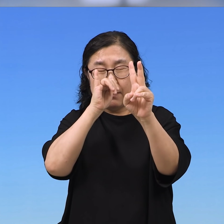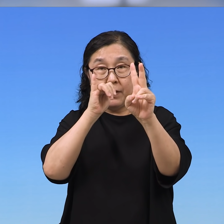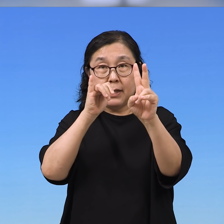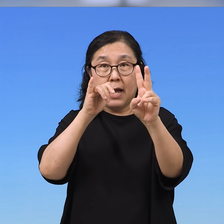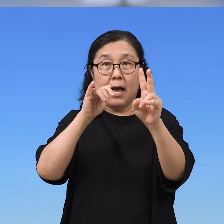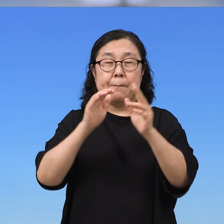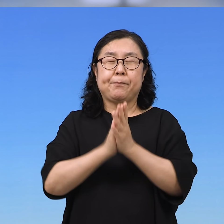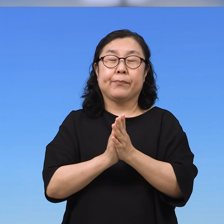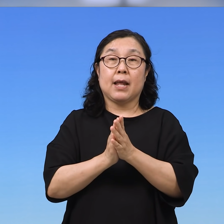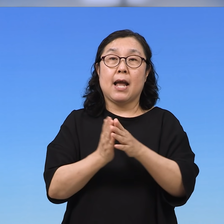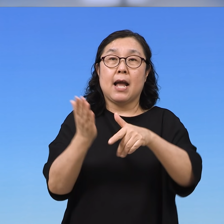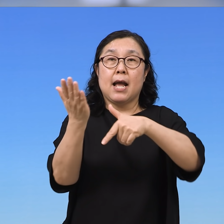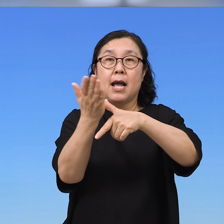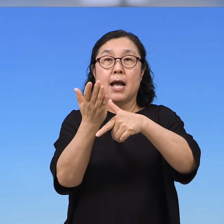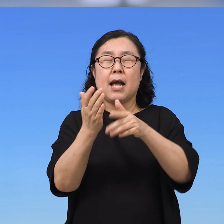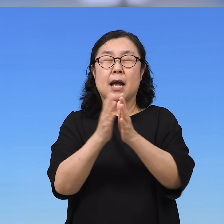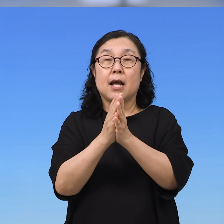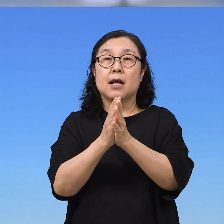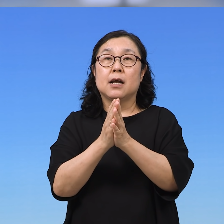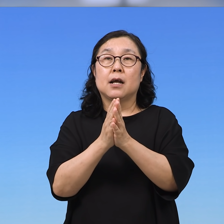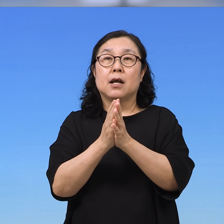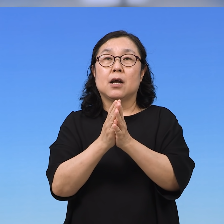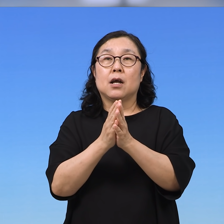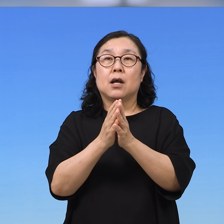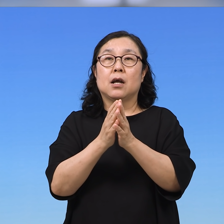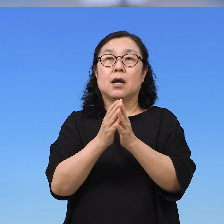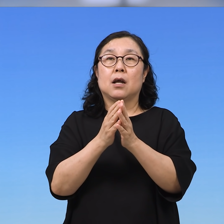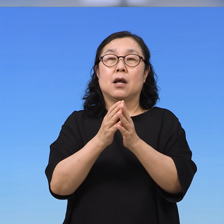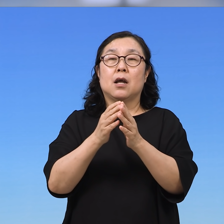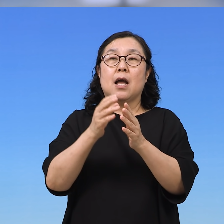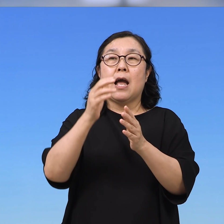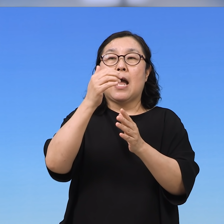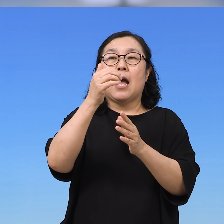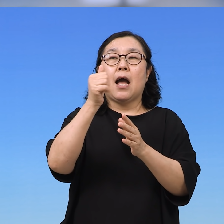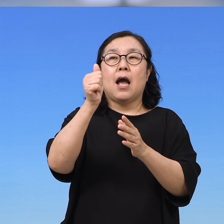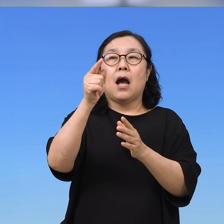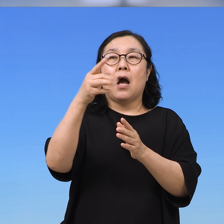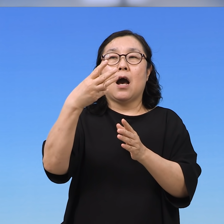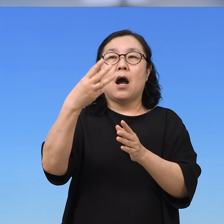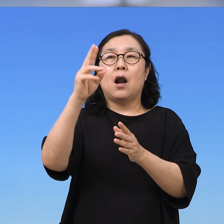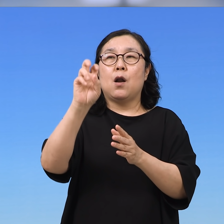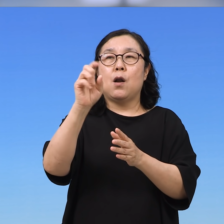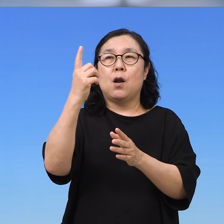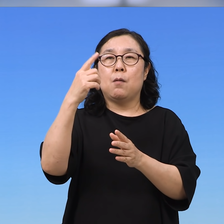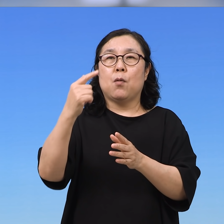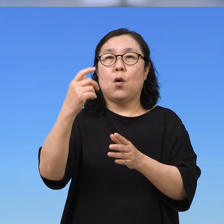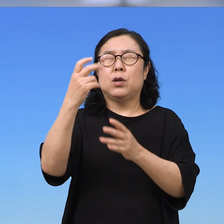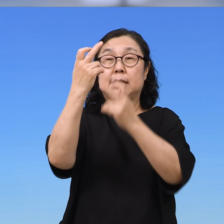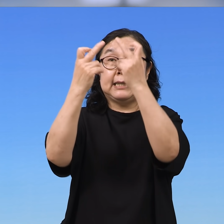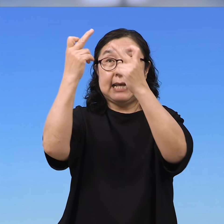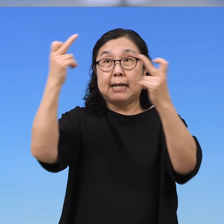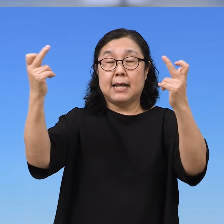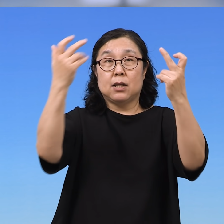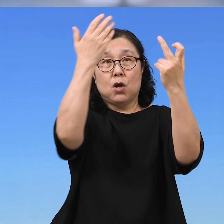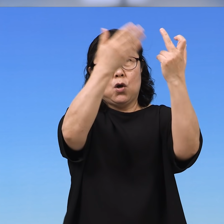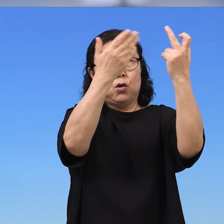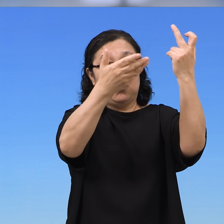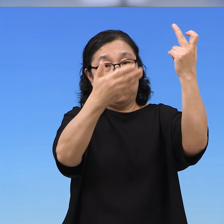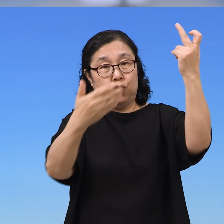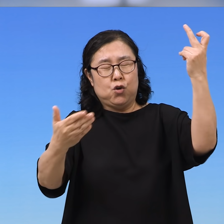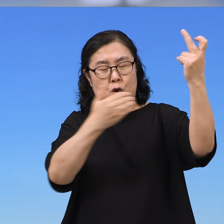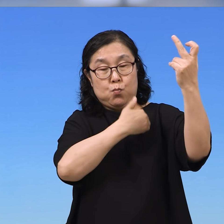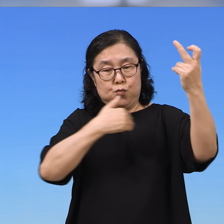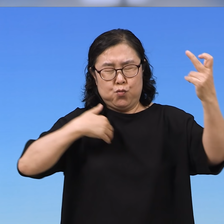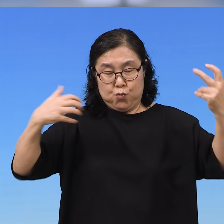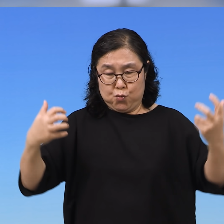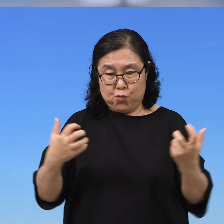헐몬산에서 내려주는 그 풍성한 물을 공급받는 건 공통점인데요, 그렇게 헐몬산에서 내려주는